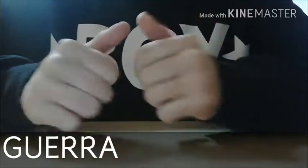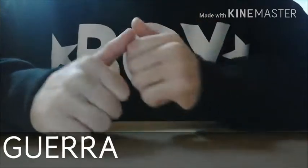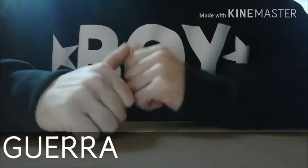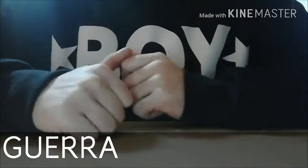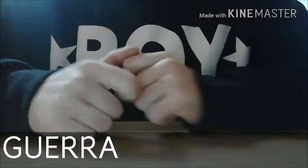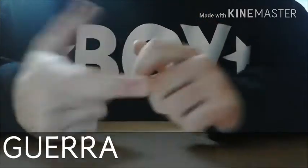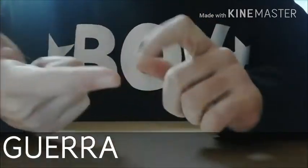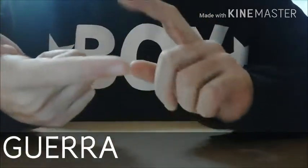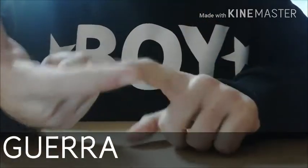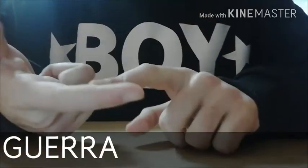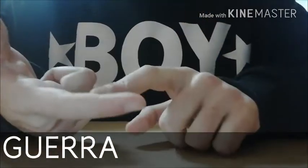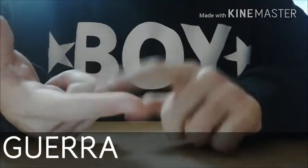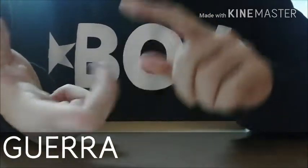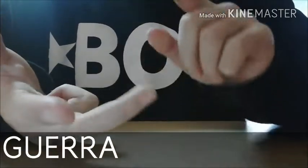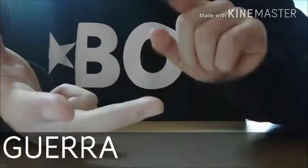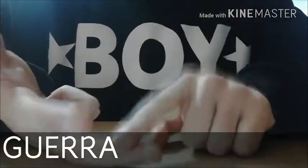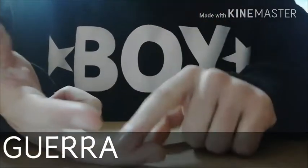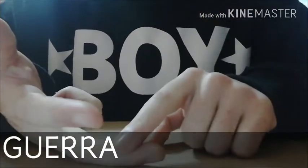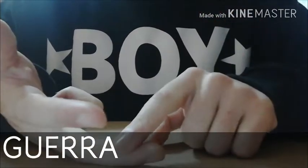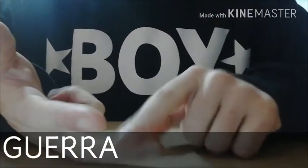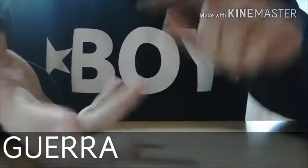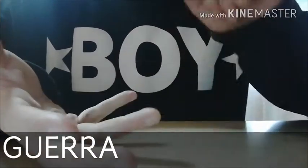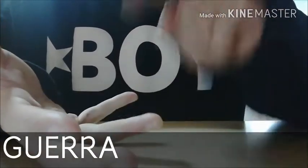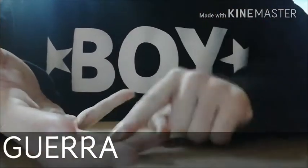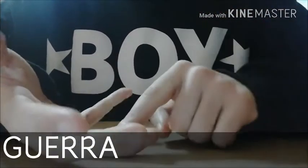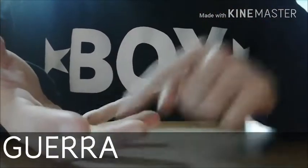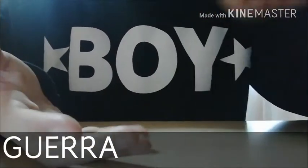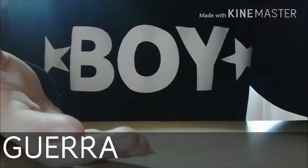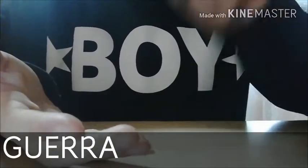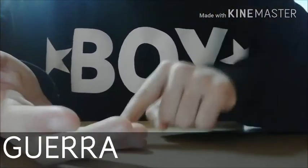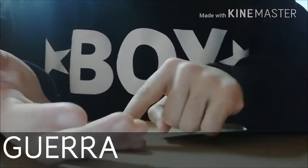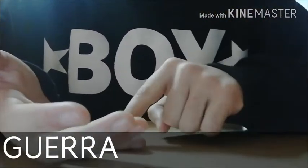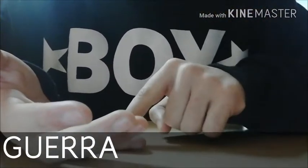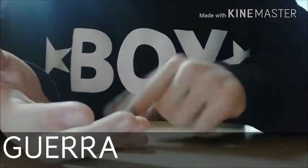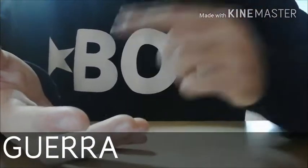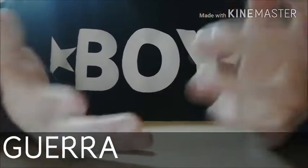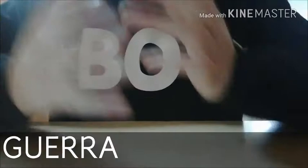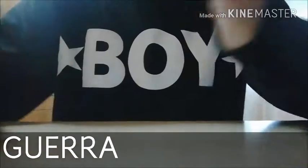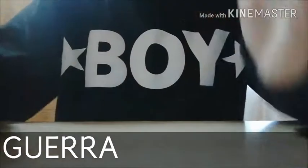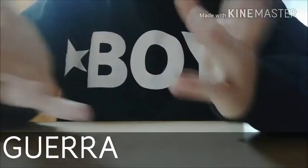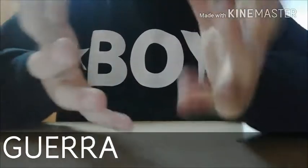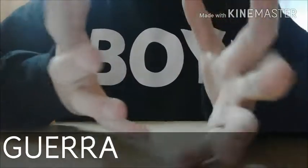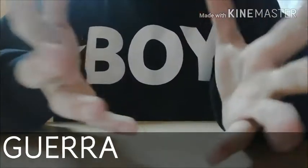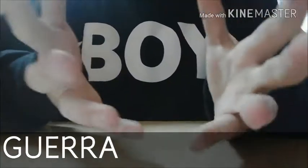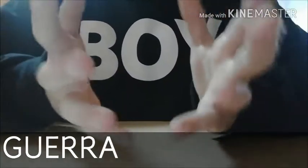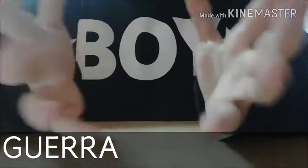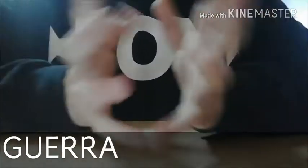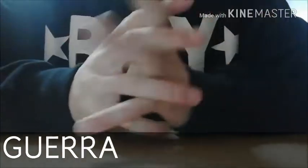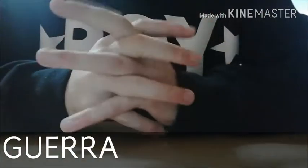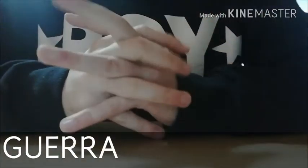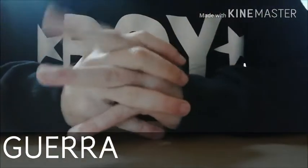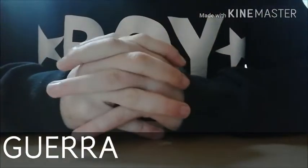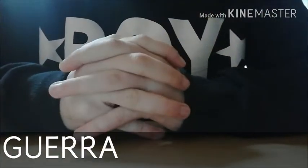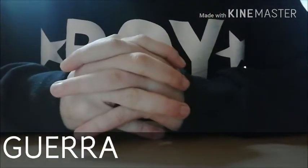mondiale secondo questa borgata inquadrati corea guerra del golfo seconda guerra del golfo per farvi un esempio